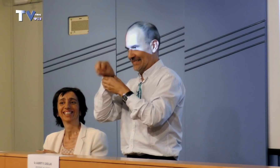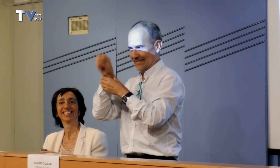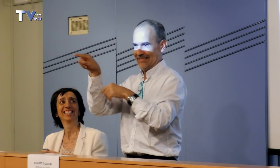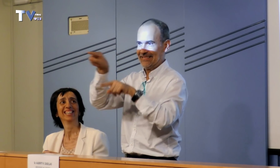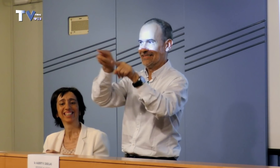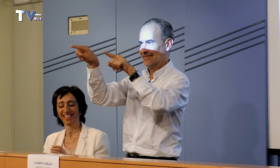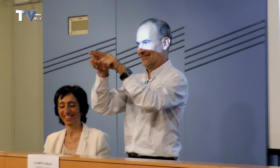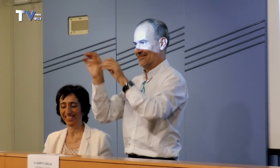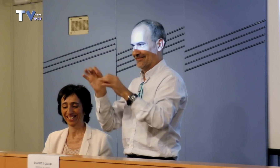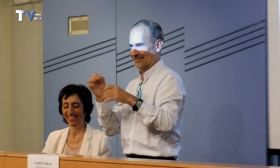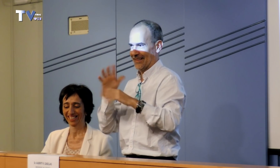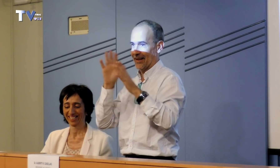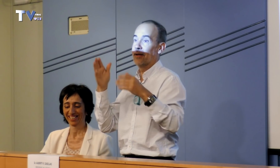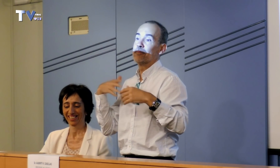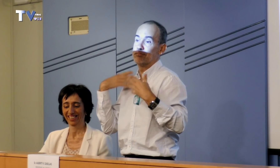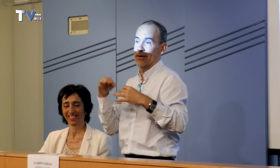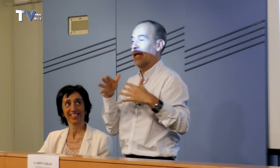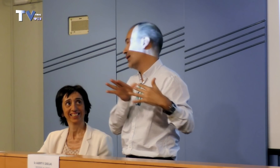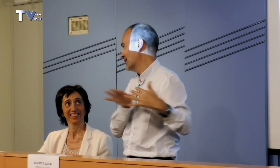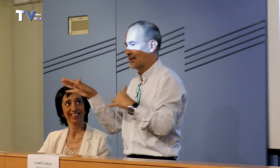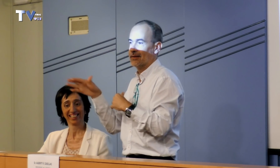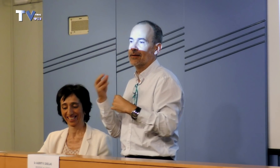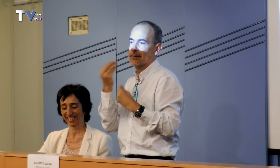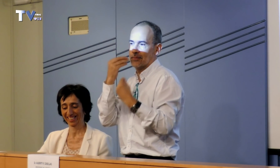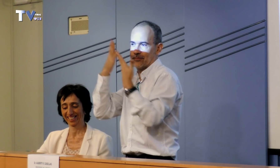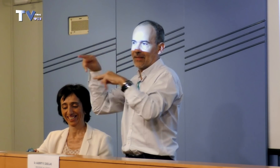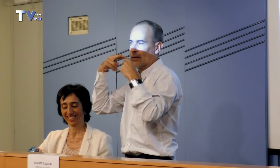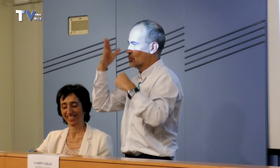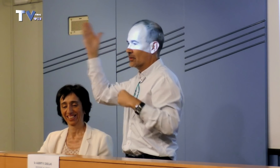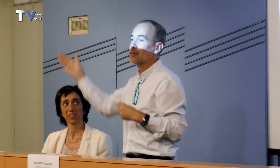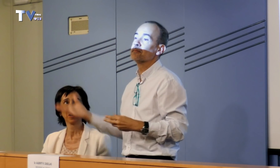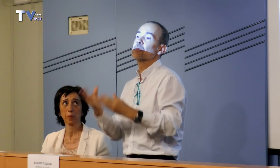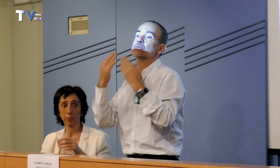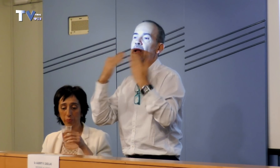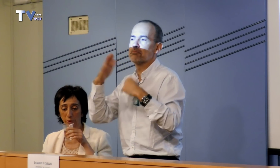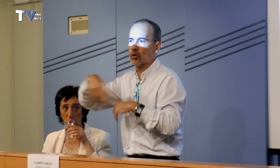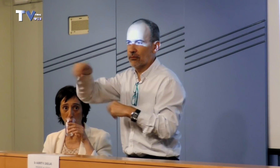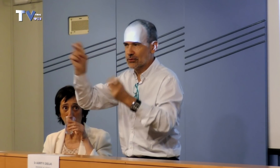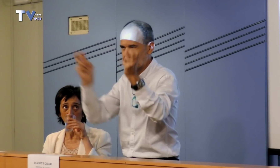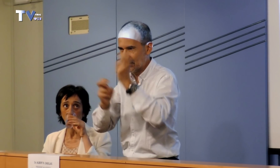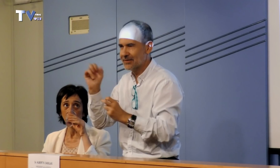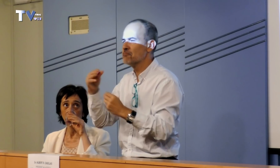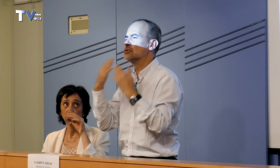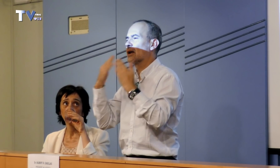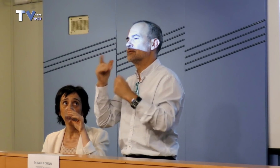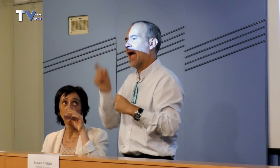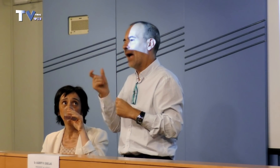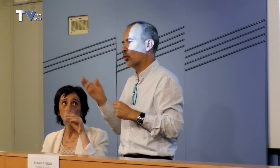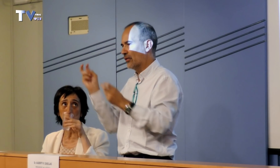fer soroll a la panxa, que ja veig que la gent assenteix i té molta gana, tenim a l'estorant aquí al costat. Moltes gràcies per venir,